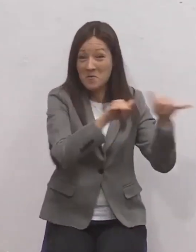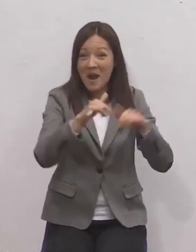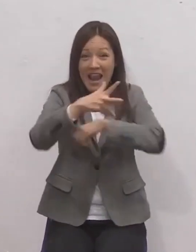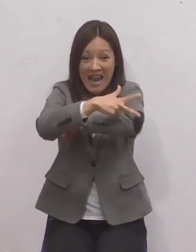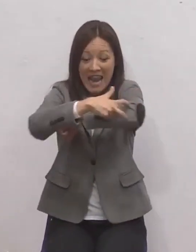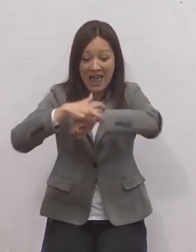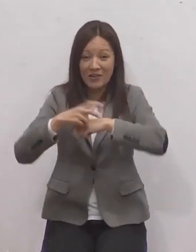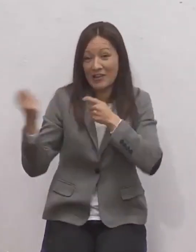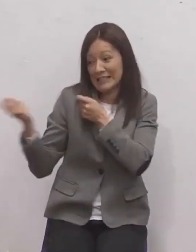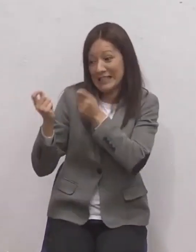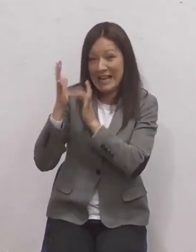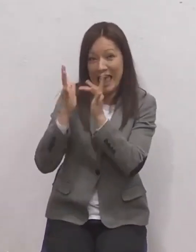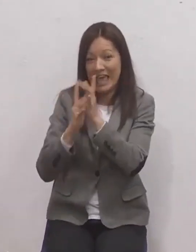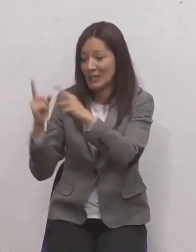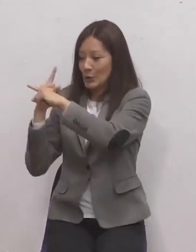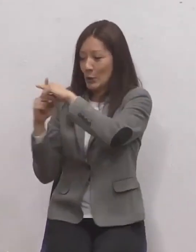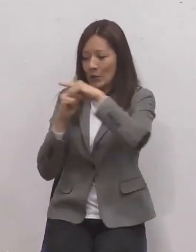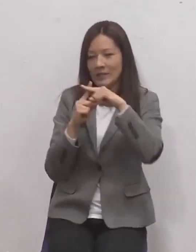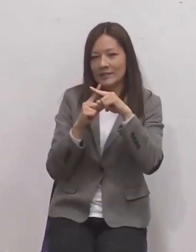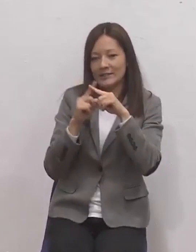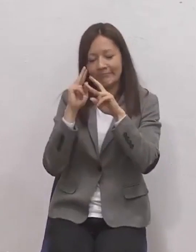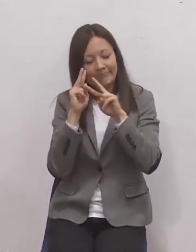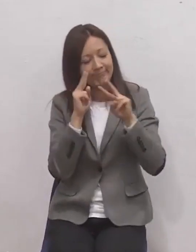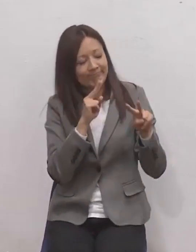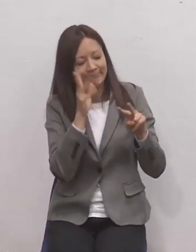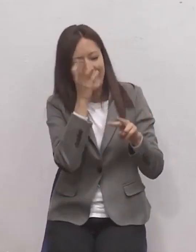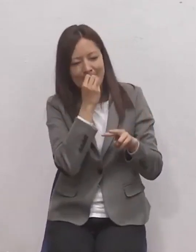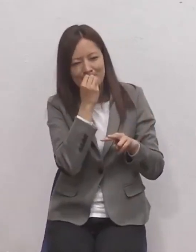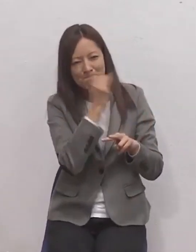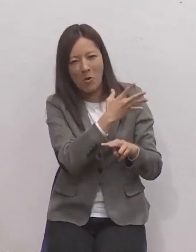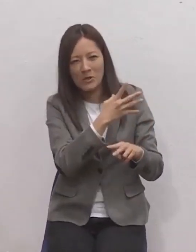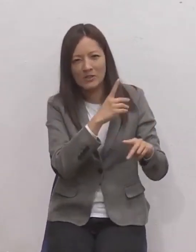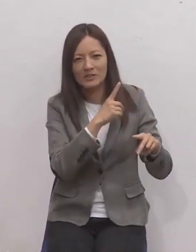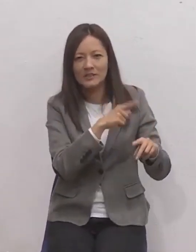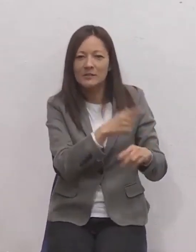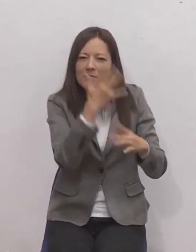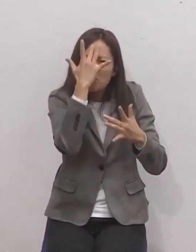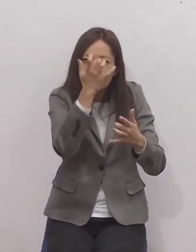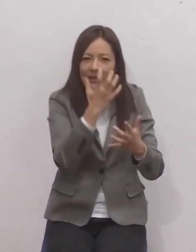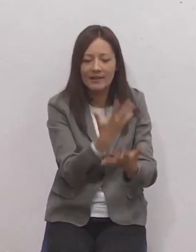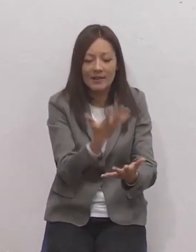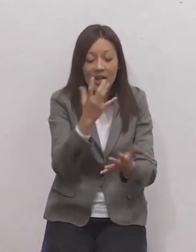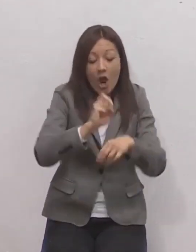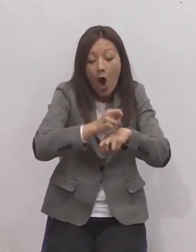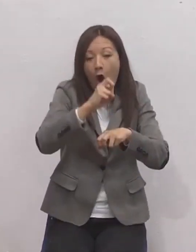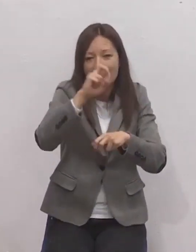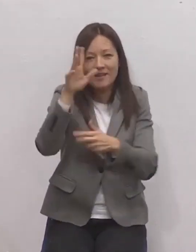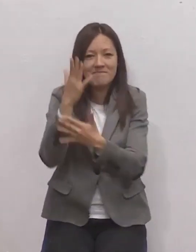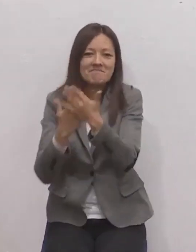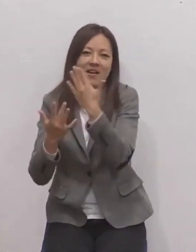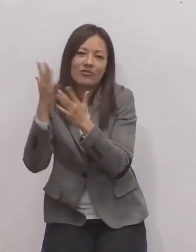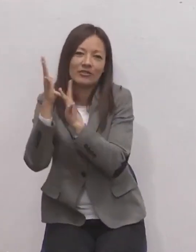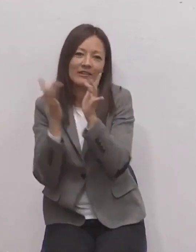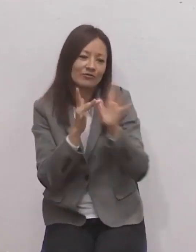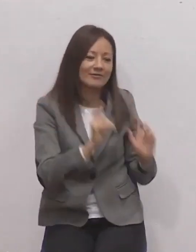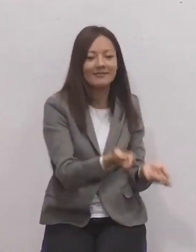Jesús es precioso, es una joya en las manos de Jesús, es un diamante que el Señor